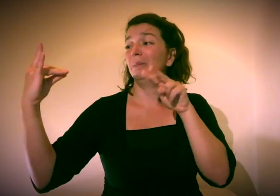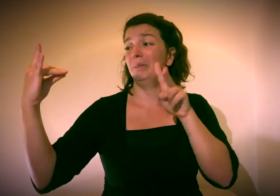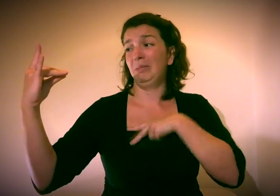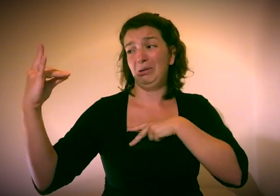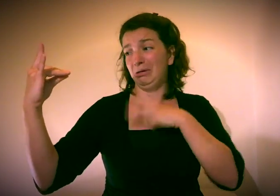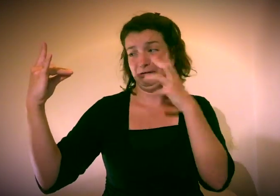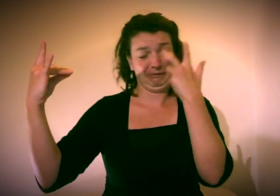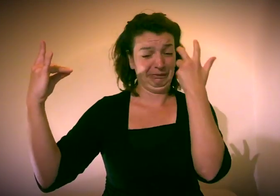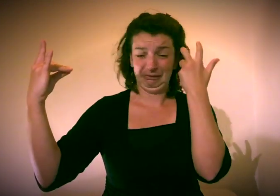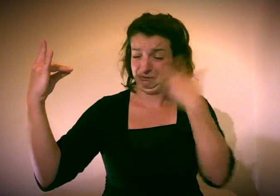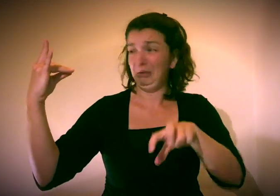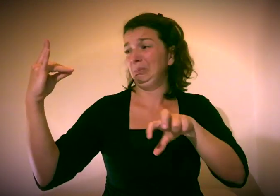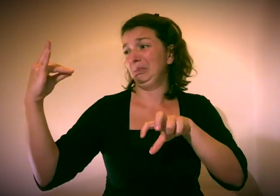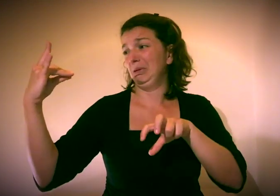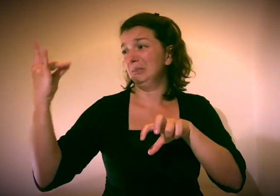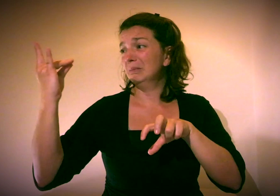« Maman ne veut pas. »